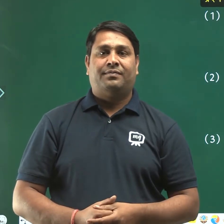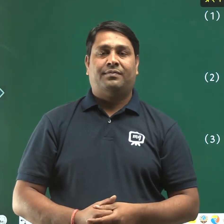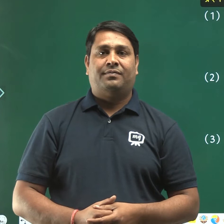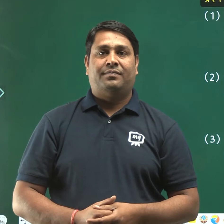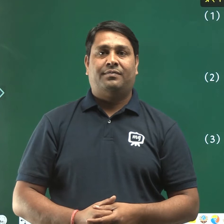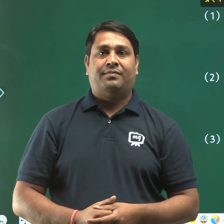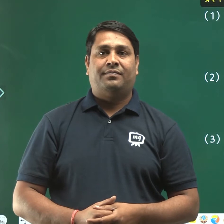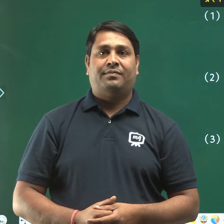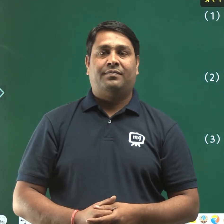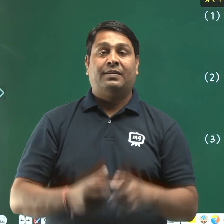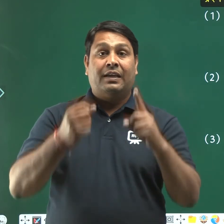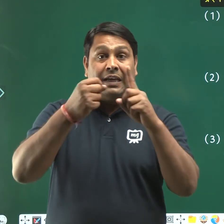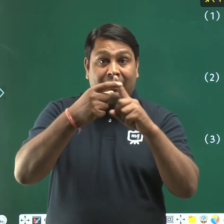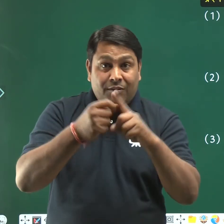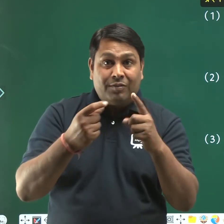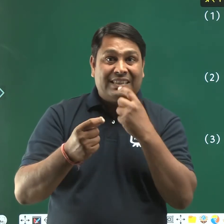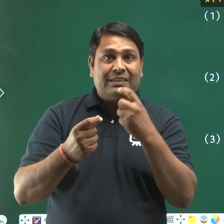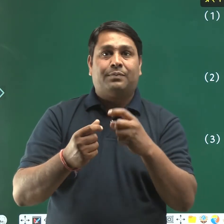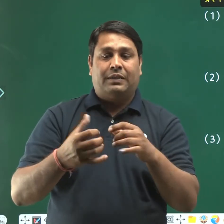लौह इस्पात उद्योग